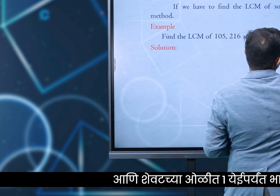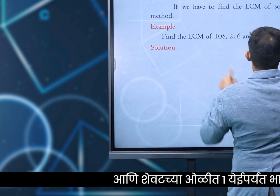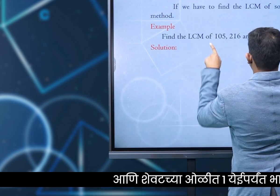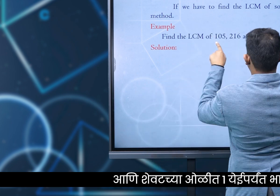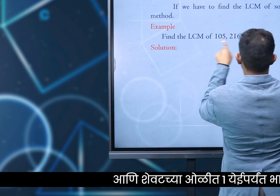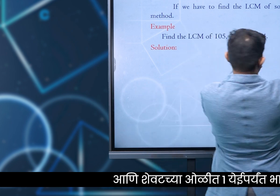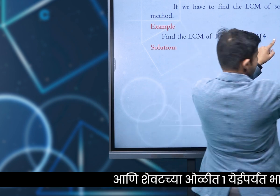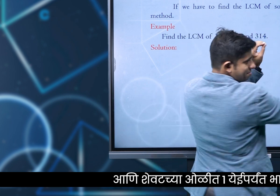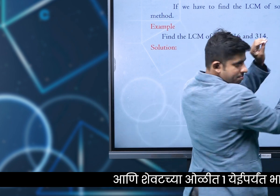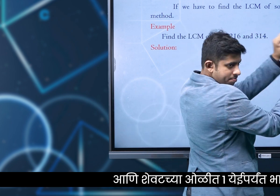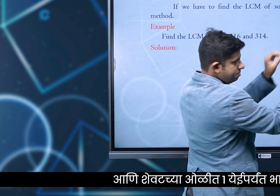भागाकार करा.